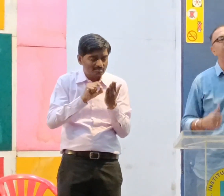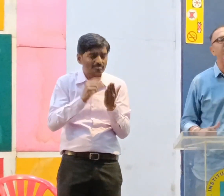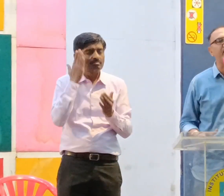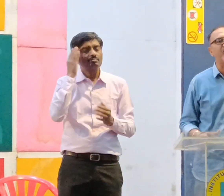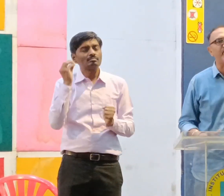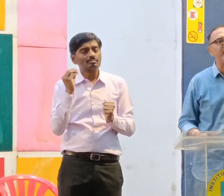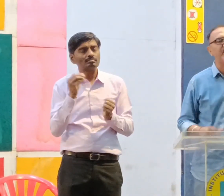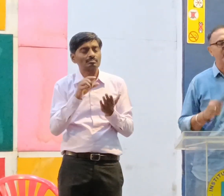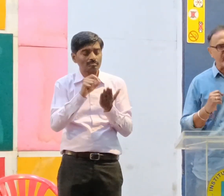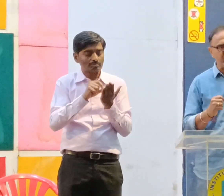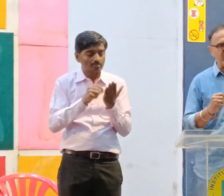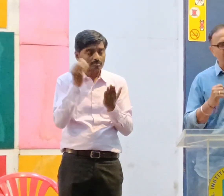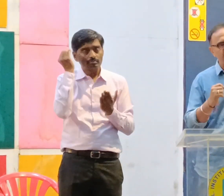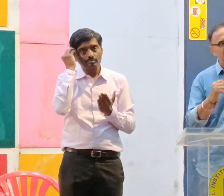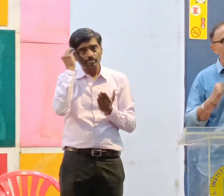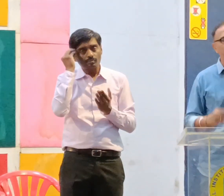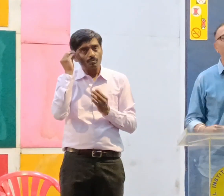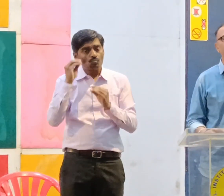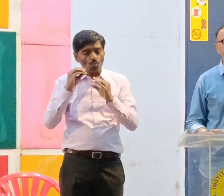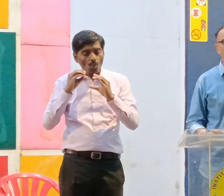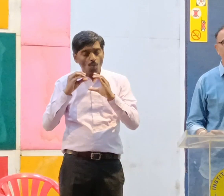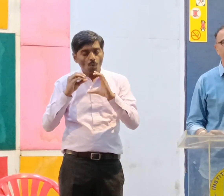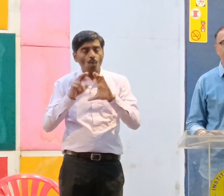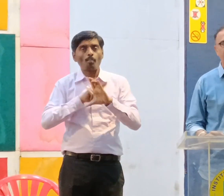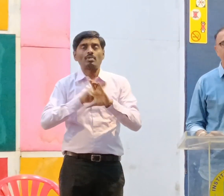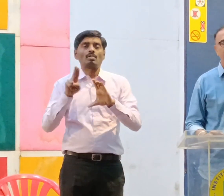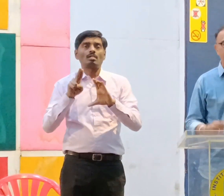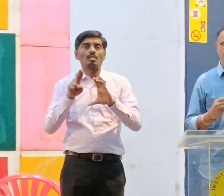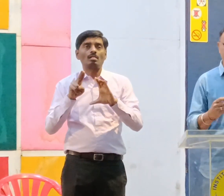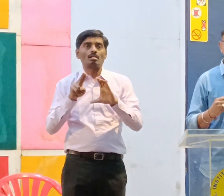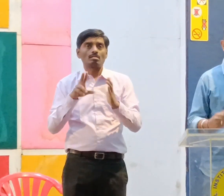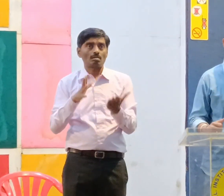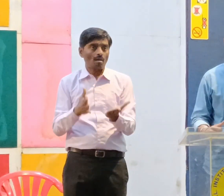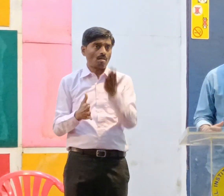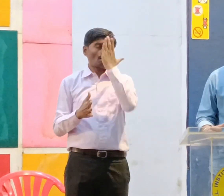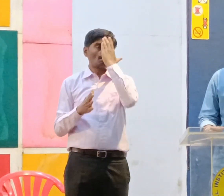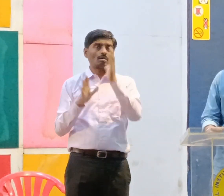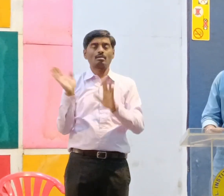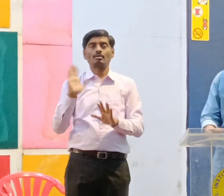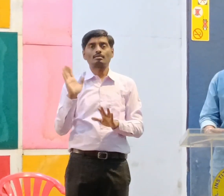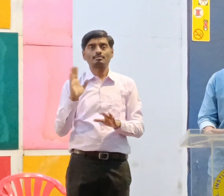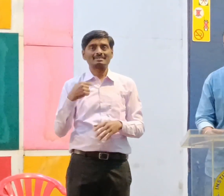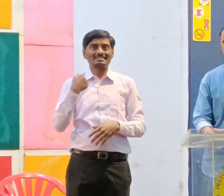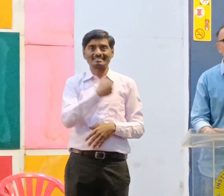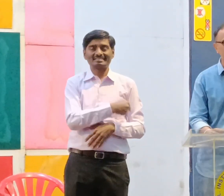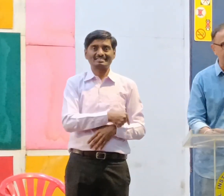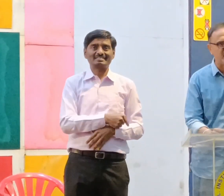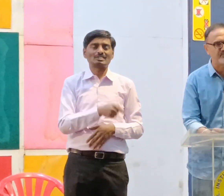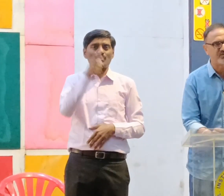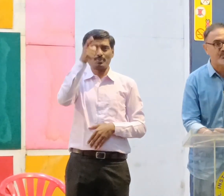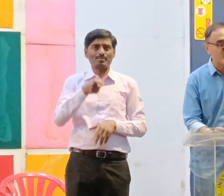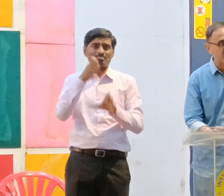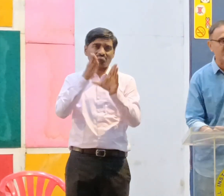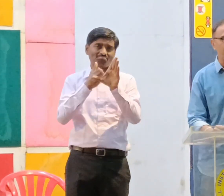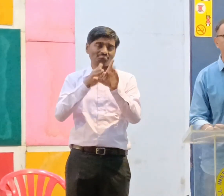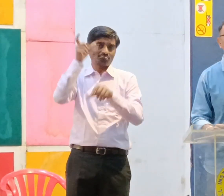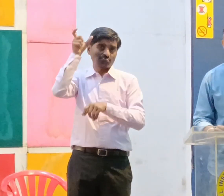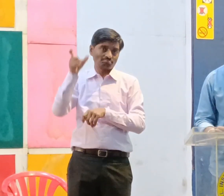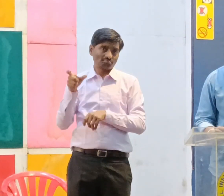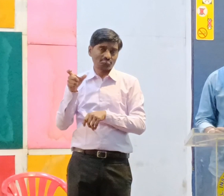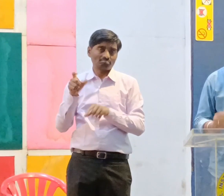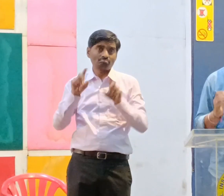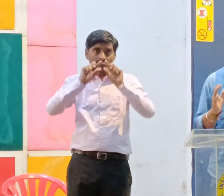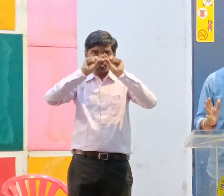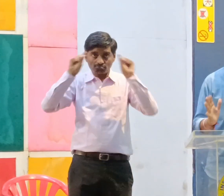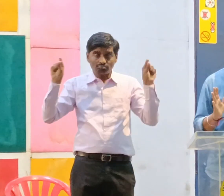આગળ વધતા ગયા હોઈએ ત્યારે આપણે અહીં સુધી પહોંચીએ ચીનના બહુ મહાન ફિલોસોફર હતા લાઓત્સે એમનું સરસ વાક્ય